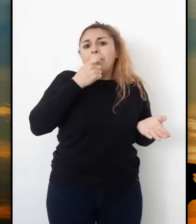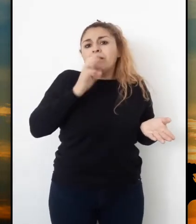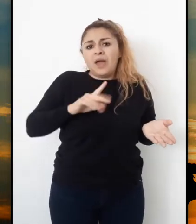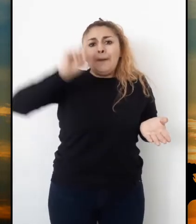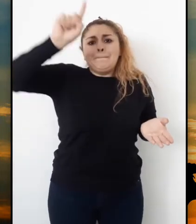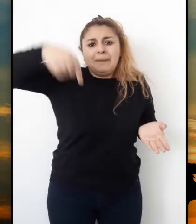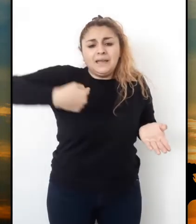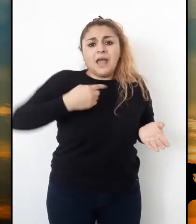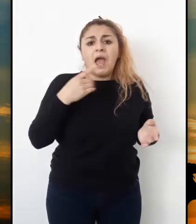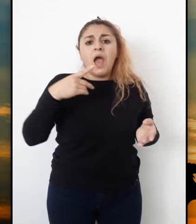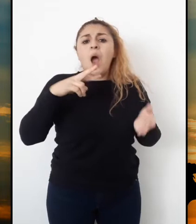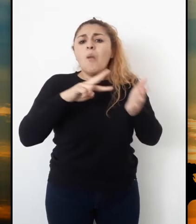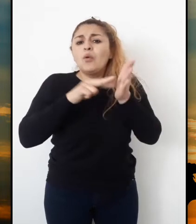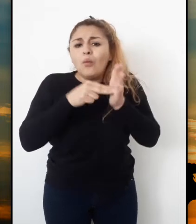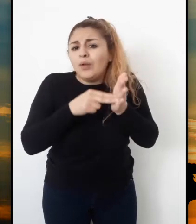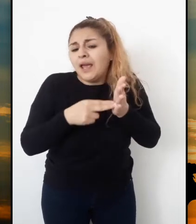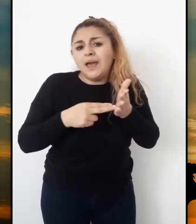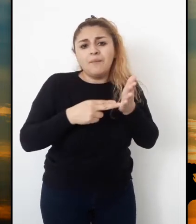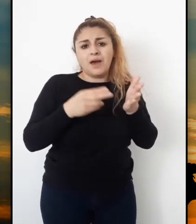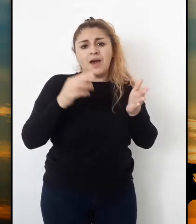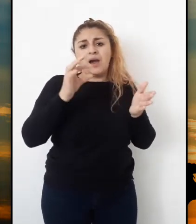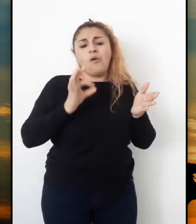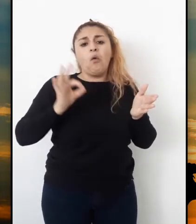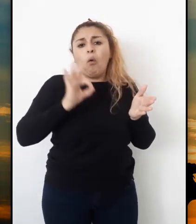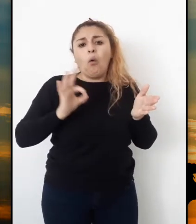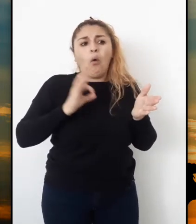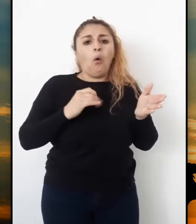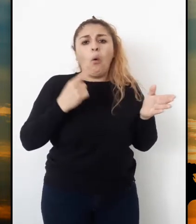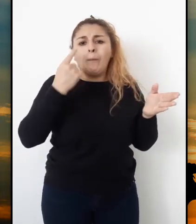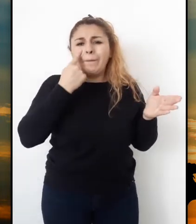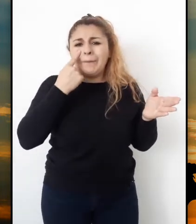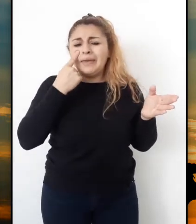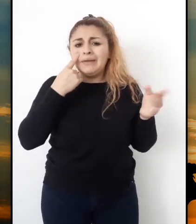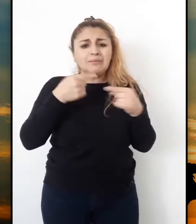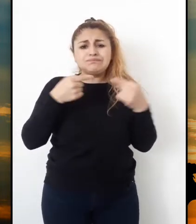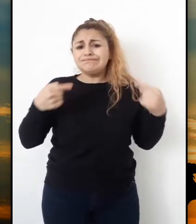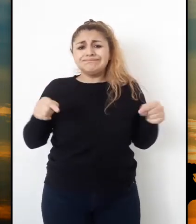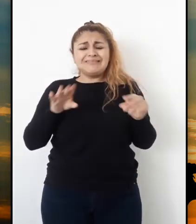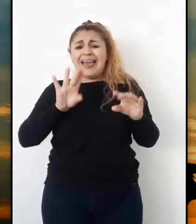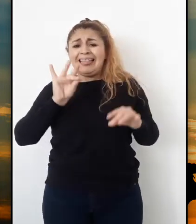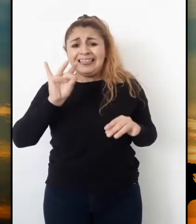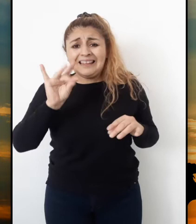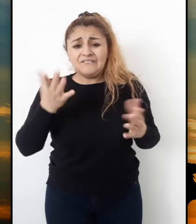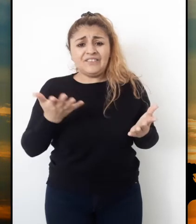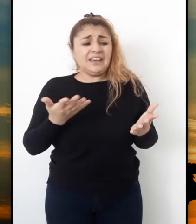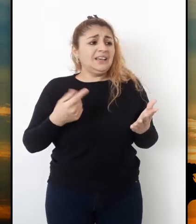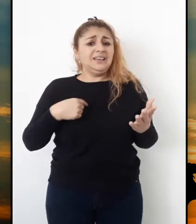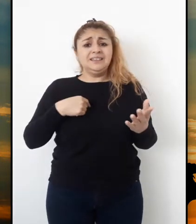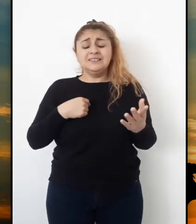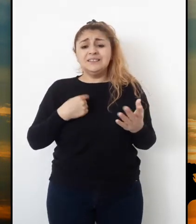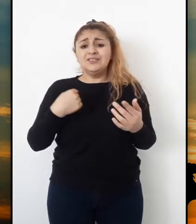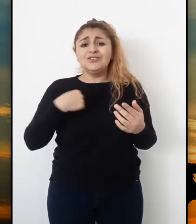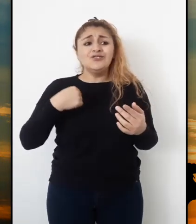logro agradecer a Dios. Pourquoi je n'arrive pas à remercier Dieu? ¿Por qué no logro? ¿Por qué